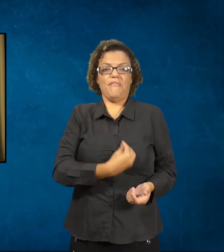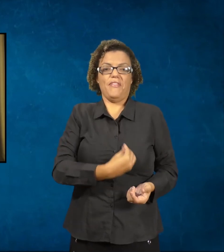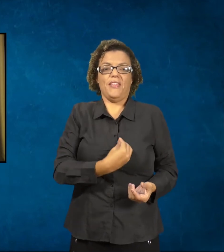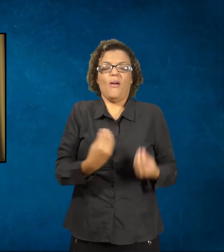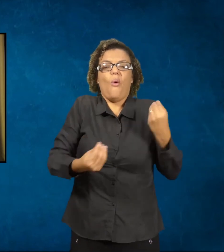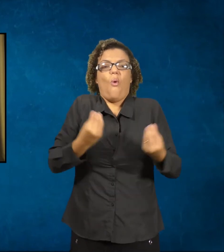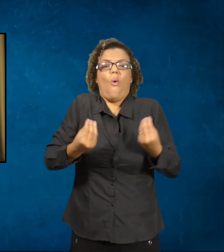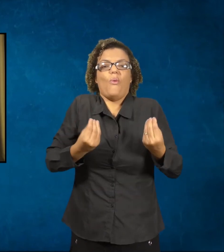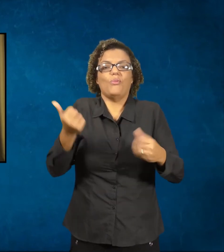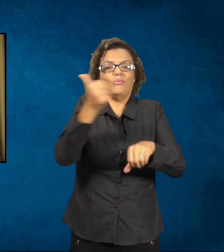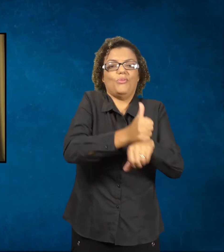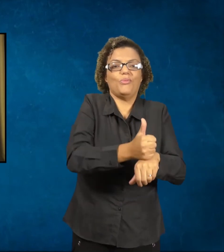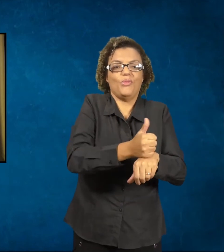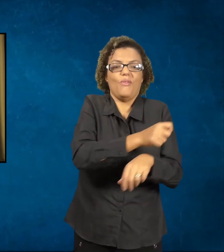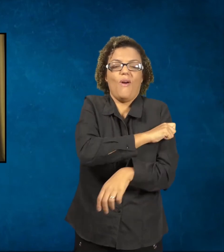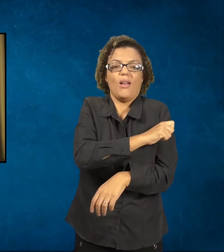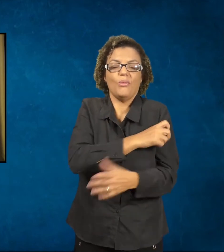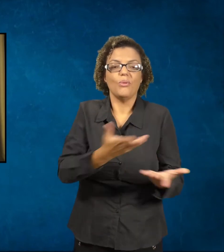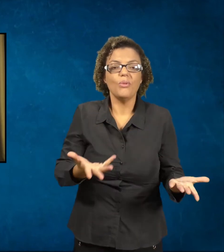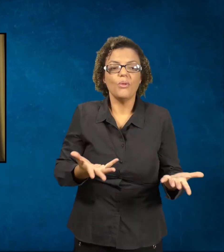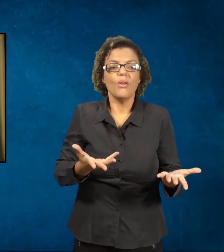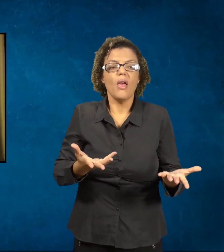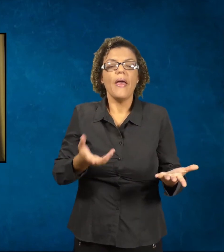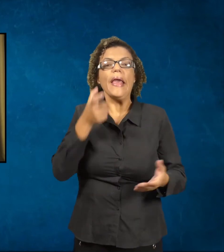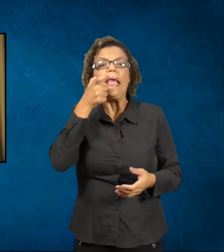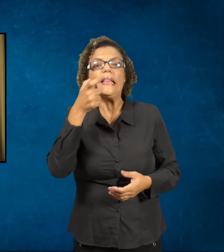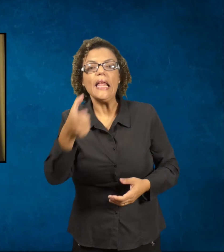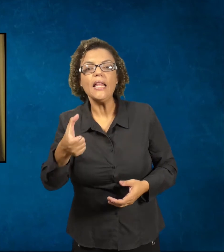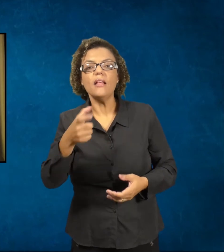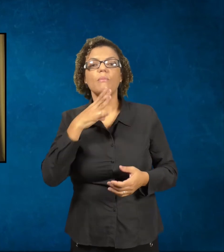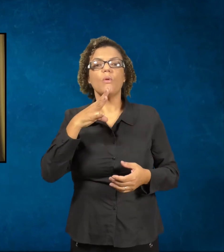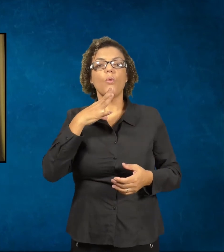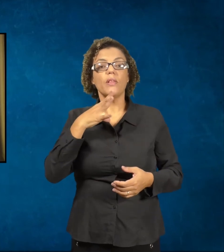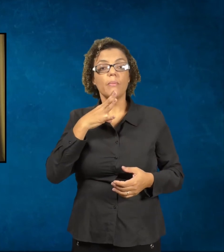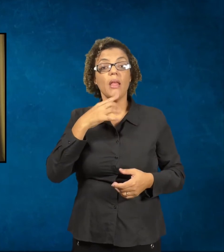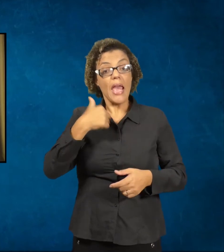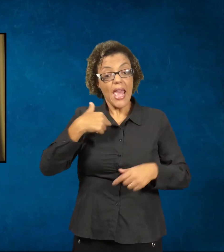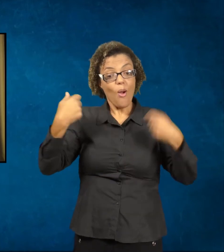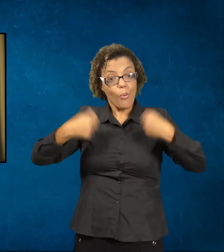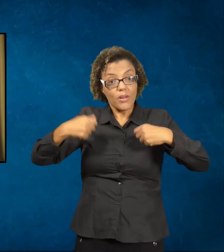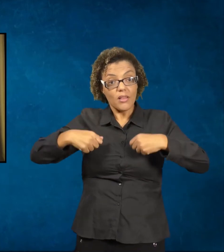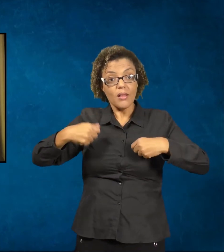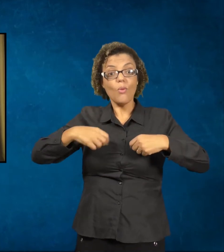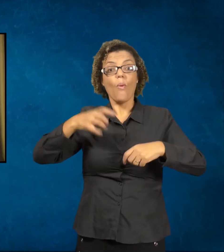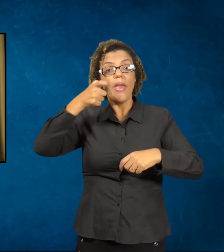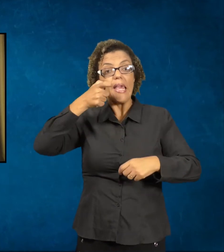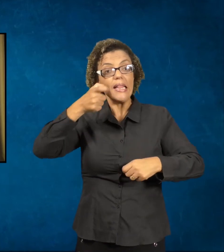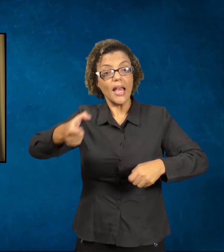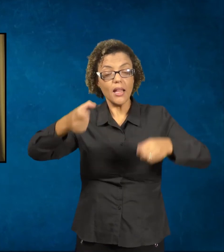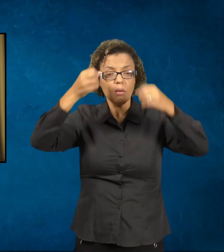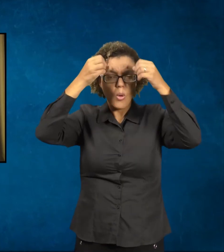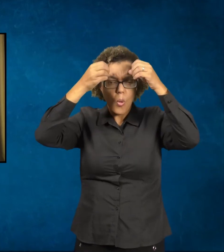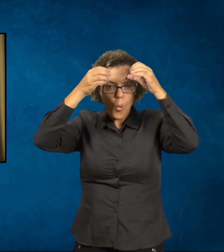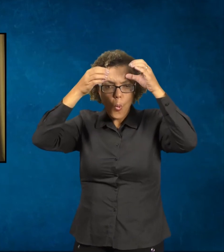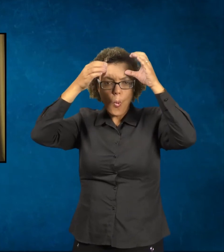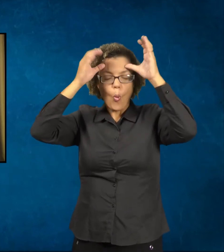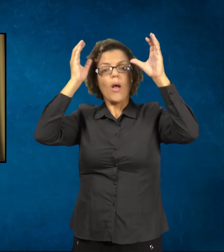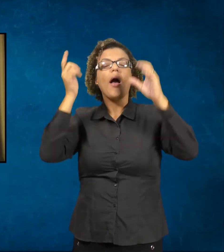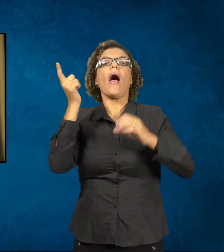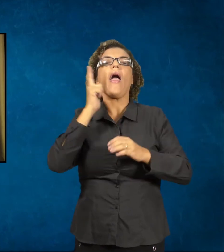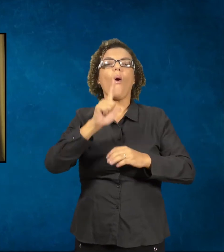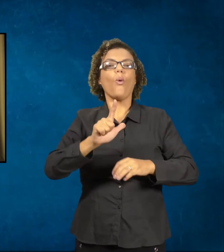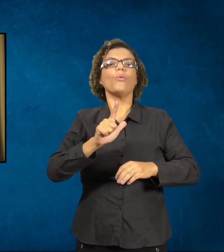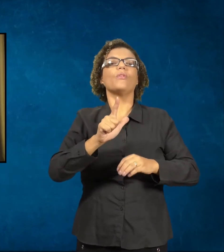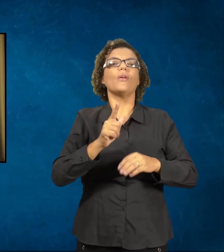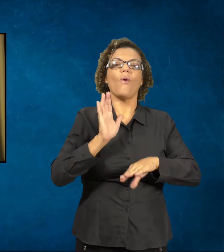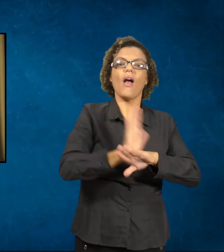vida. Não podemos substituir no outro interesse pelo conhecimento. Não podemos representar aquilo que em nós também